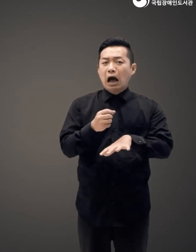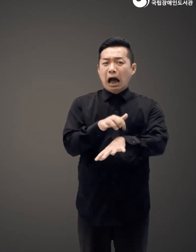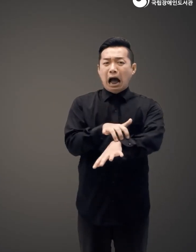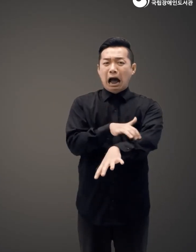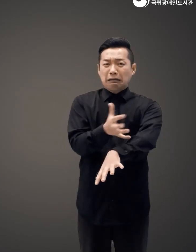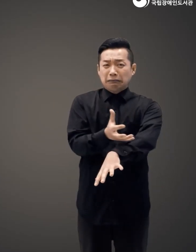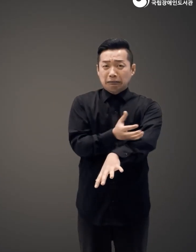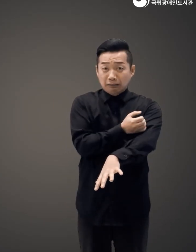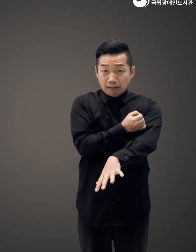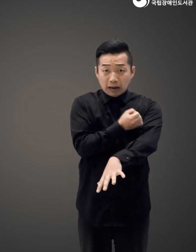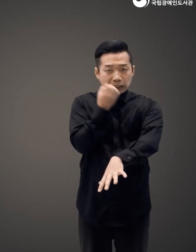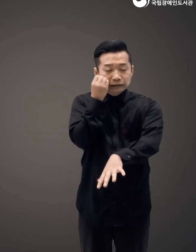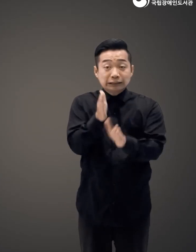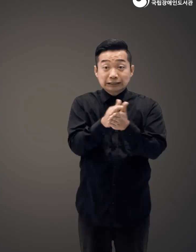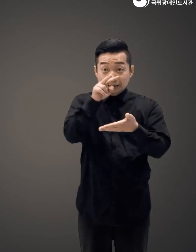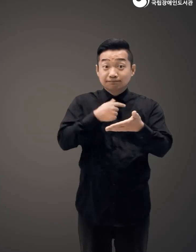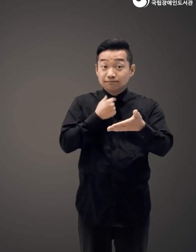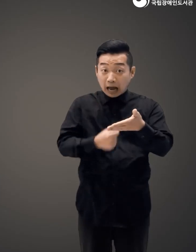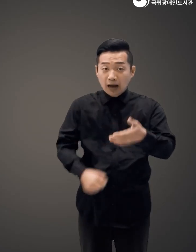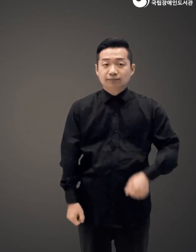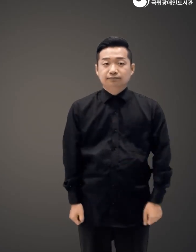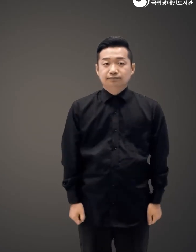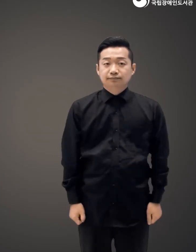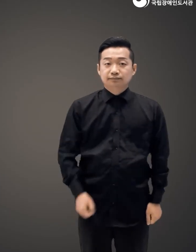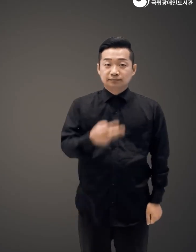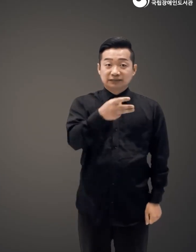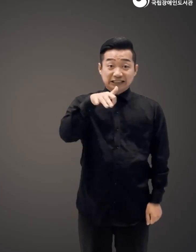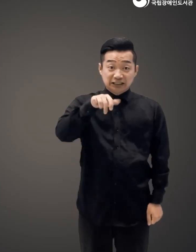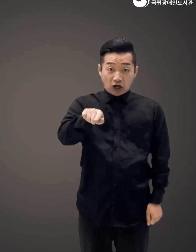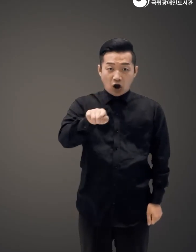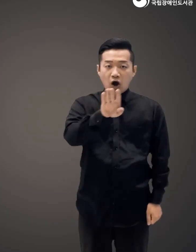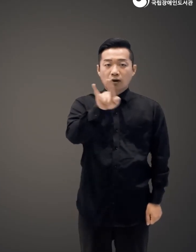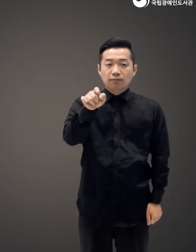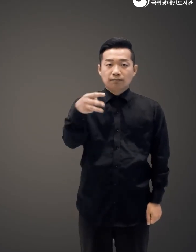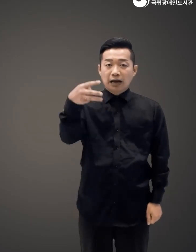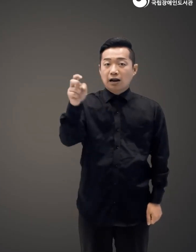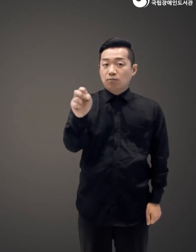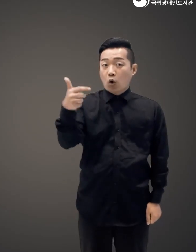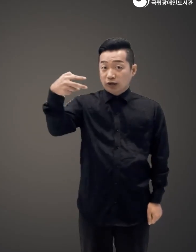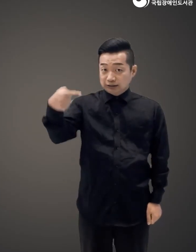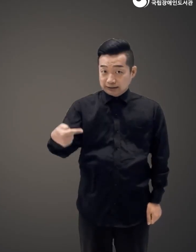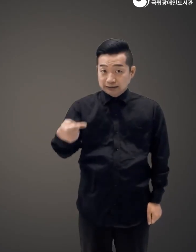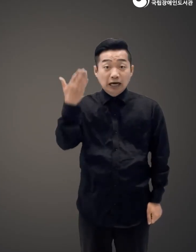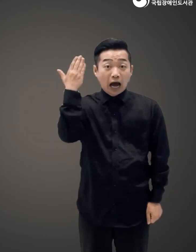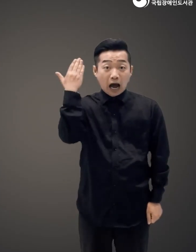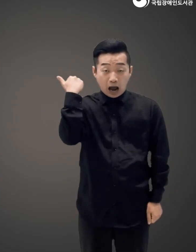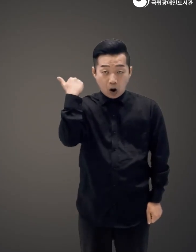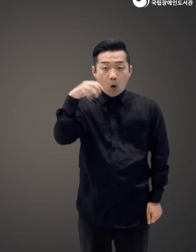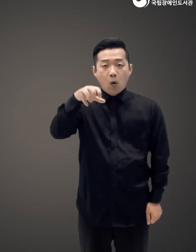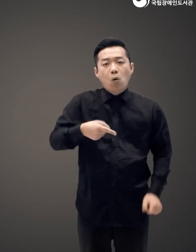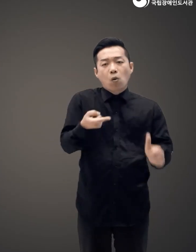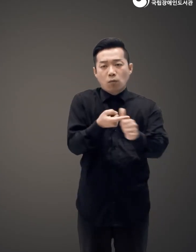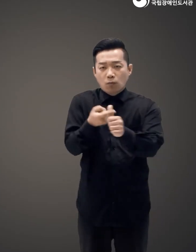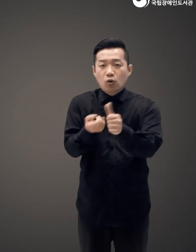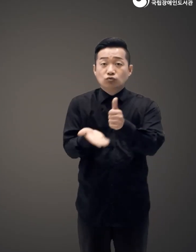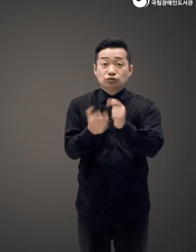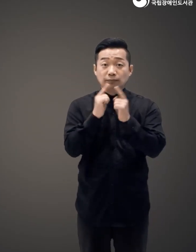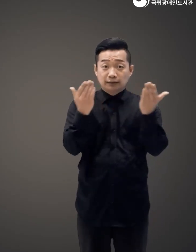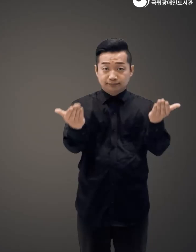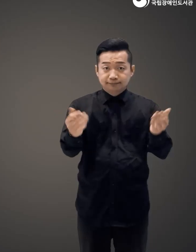소름 끼치는 스릴러를 만나보고 싶으시다면 책 티처 벨몬트 아카데미의 연쇄살인을